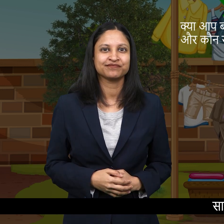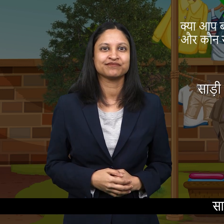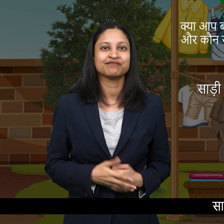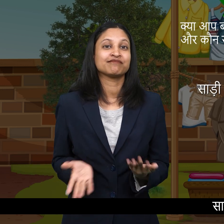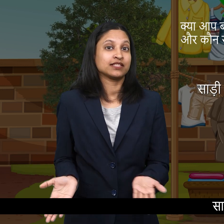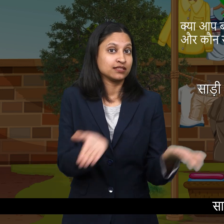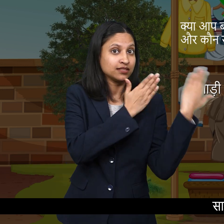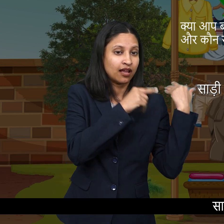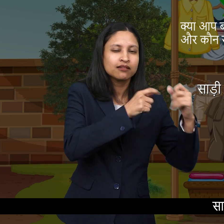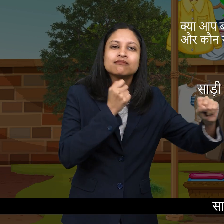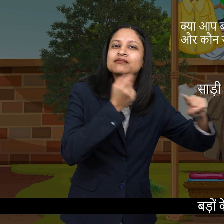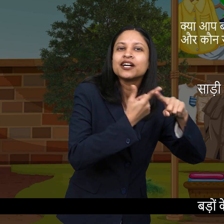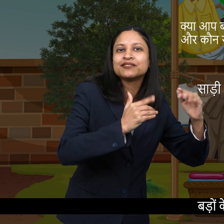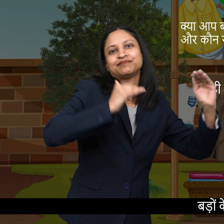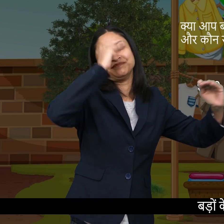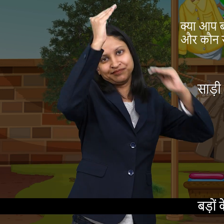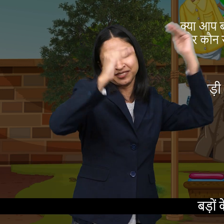साड़ी बड़ों के लिए।